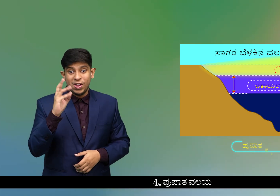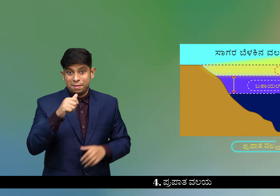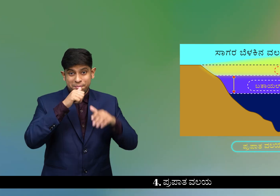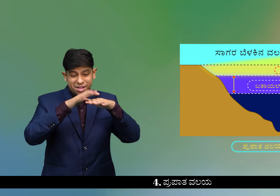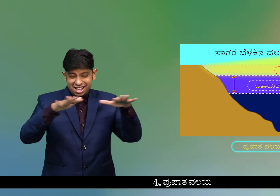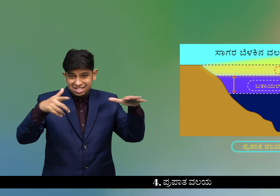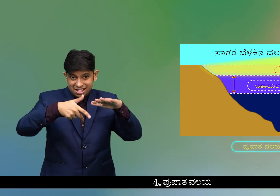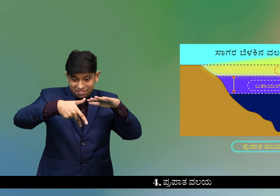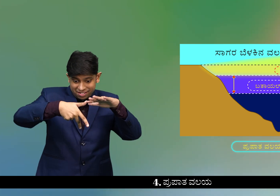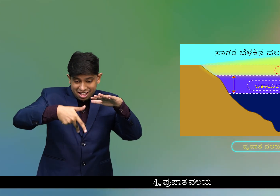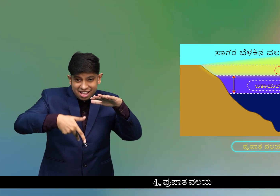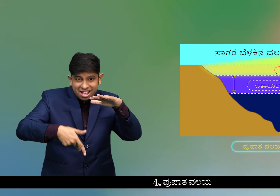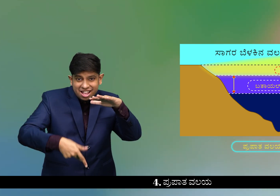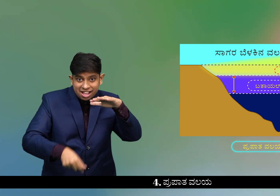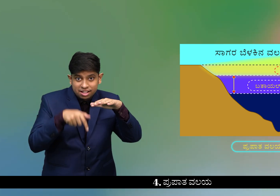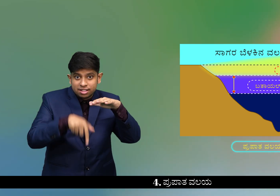ಪ್ರಪಾತ ವಲಯ,